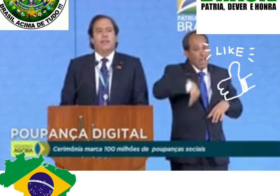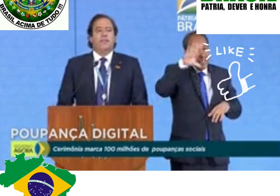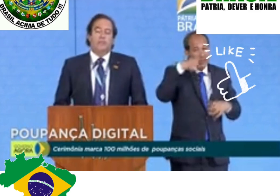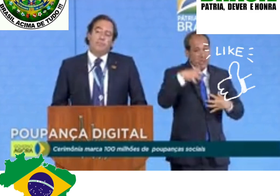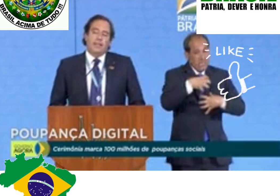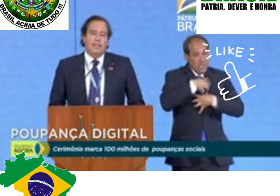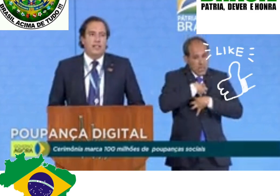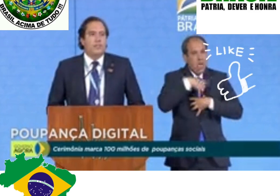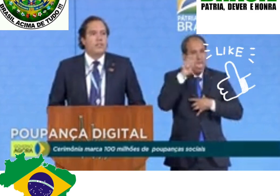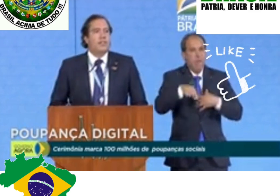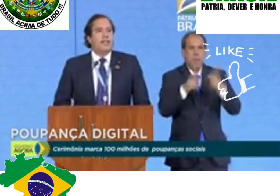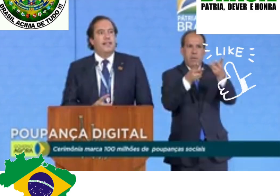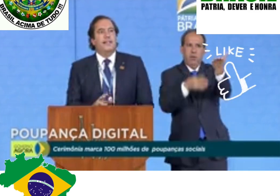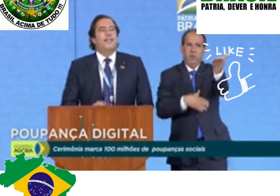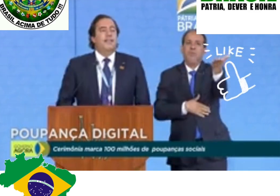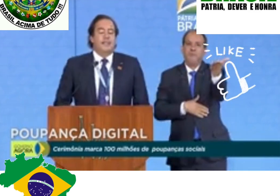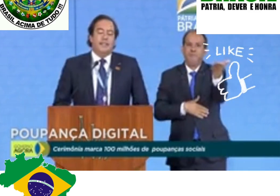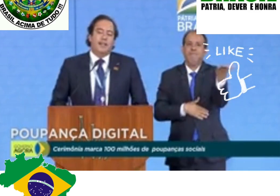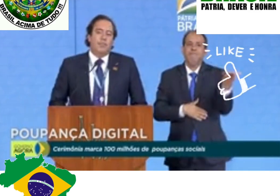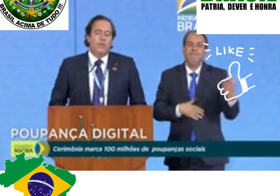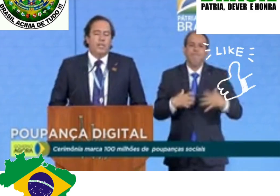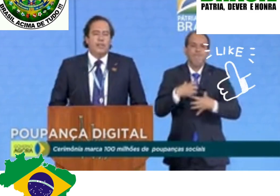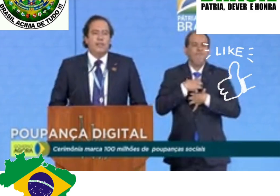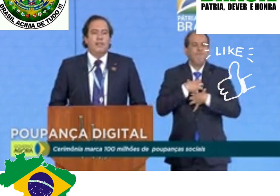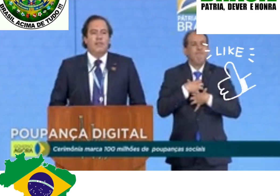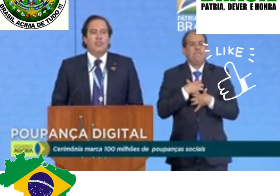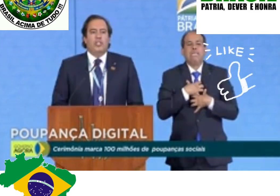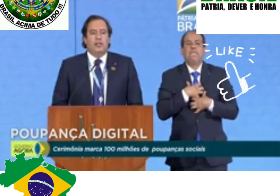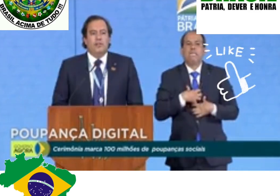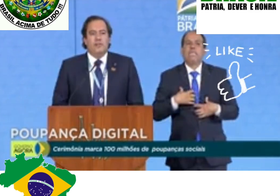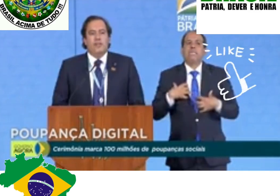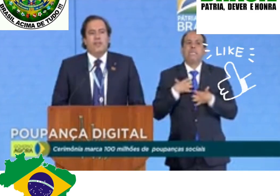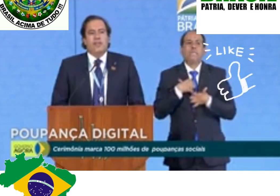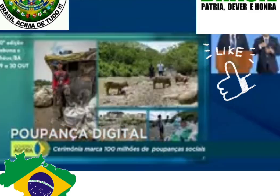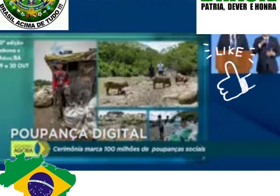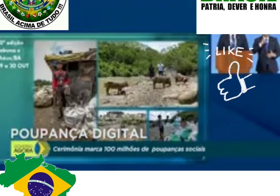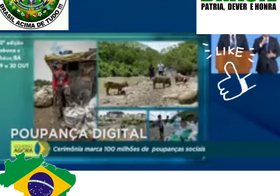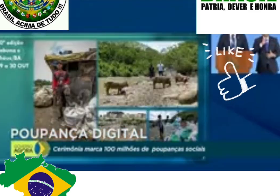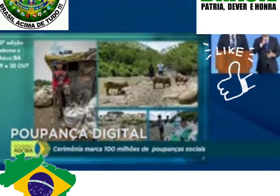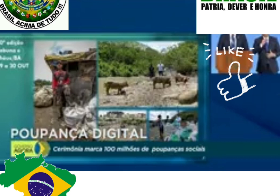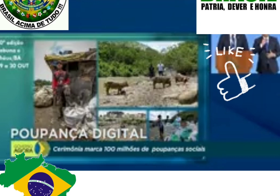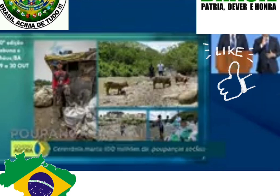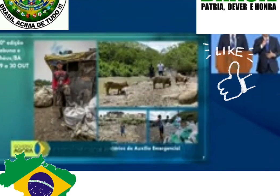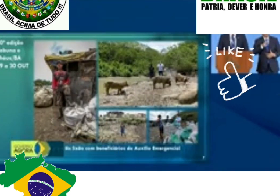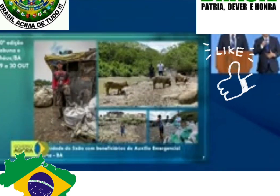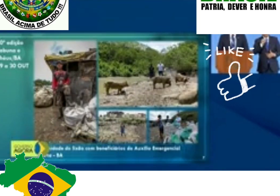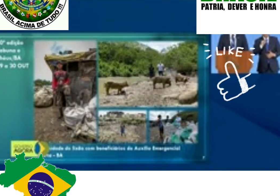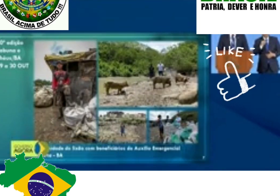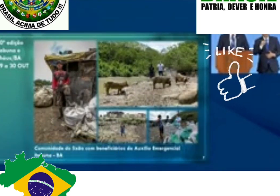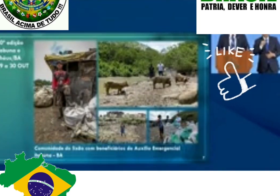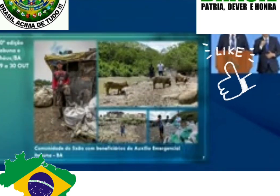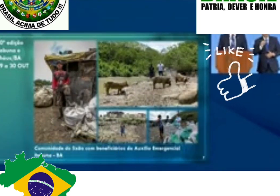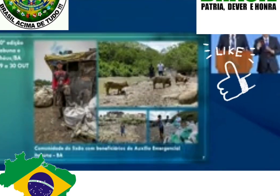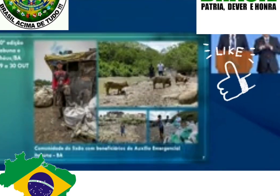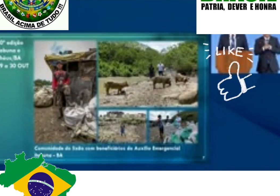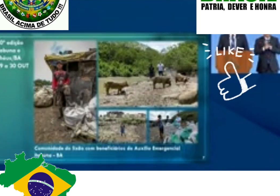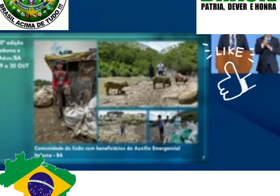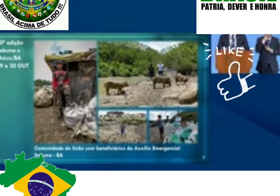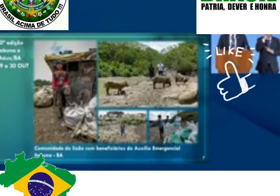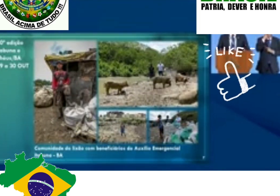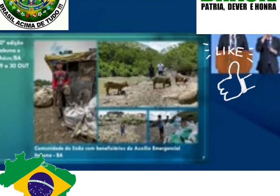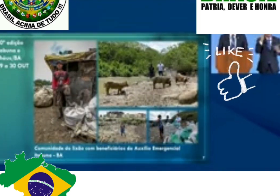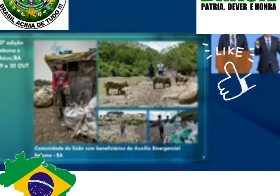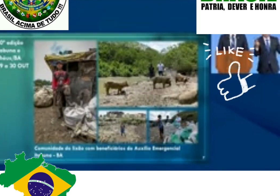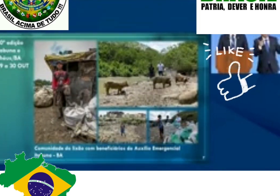Aqui foi impactante. Em Itabuna, no lixão, e a gente encontrou aqueles que eu não sei definir